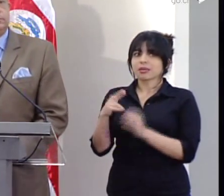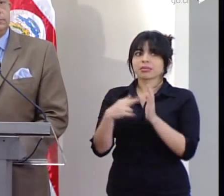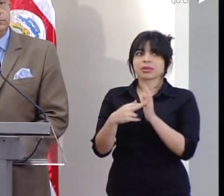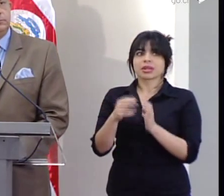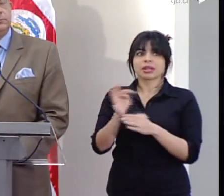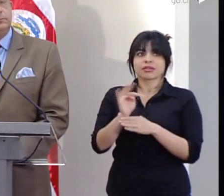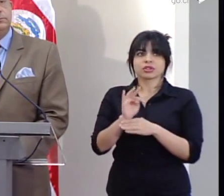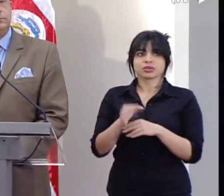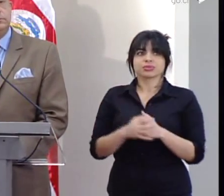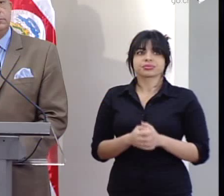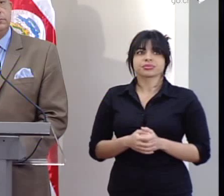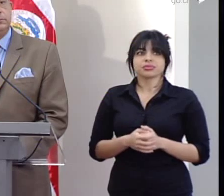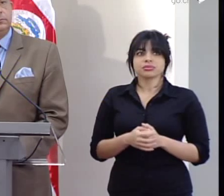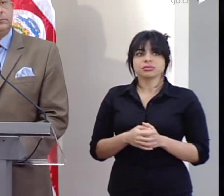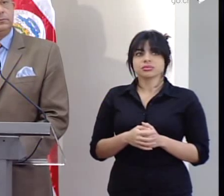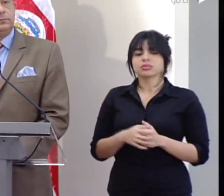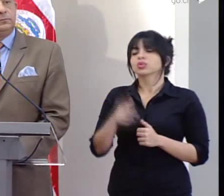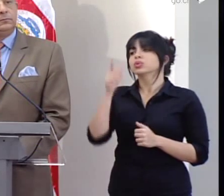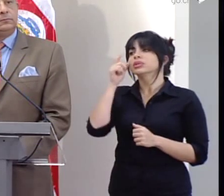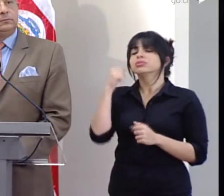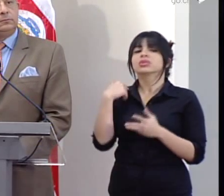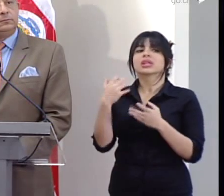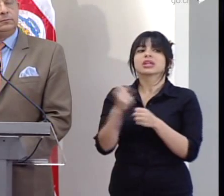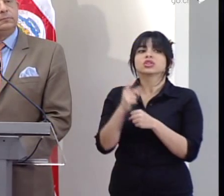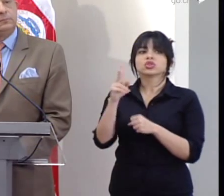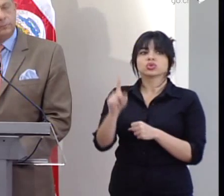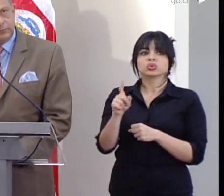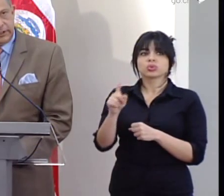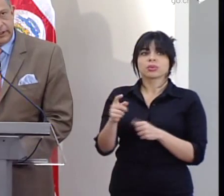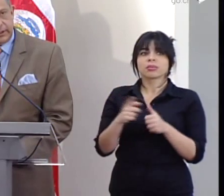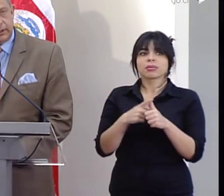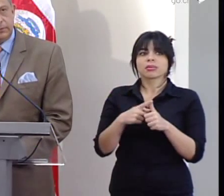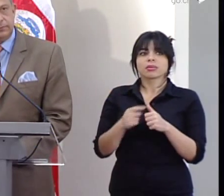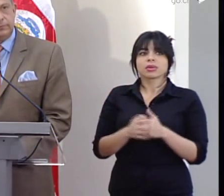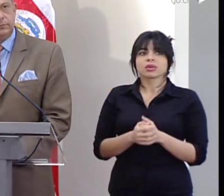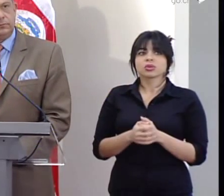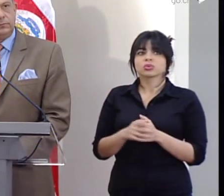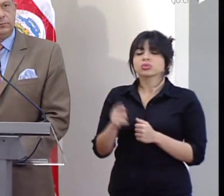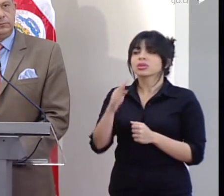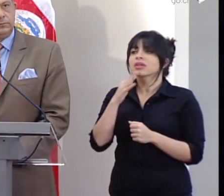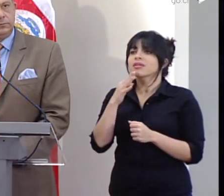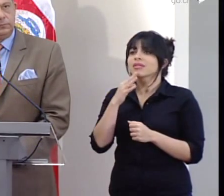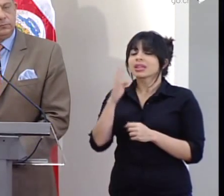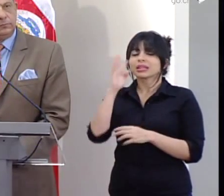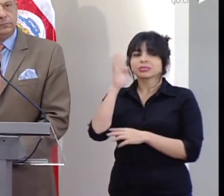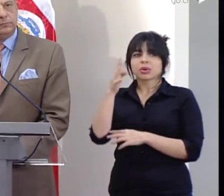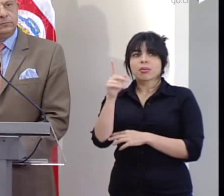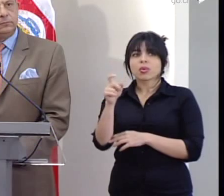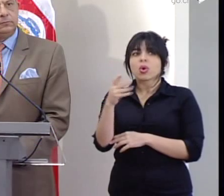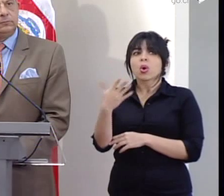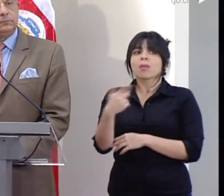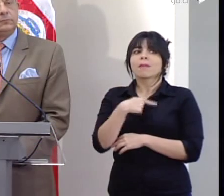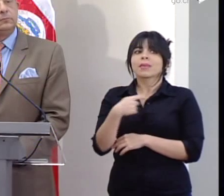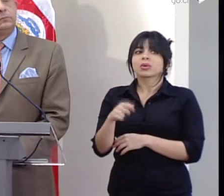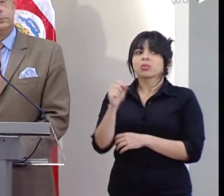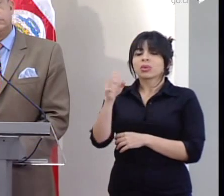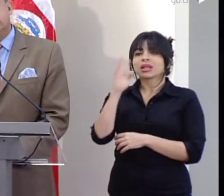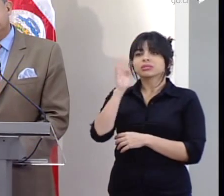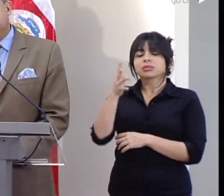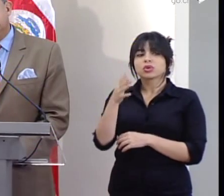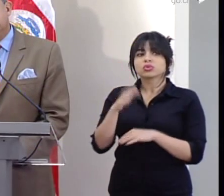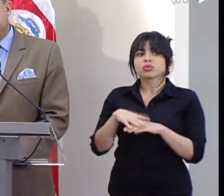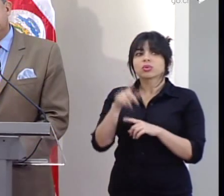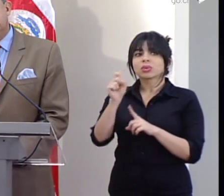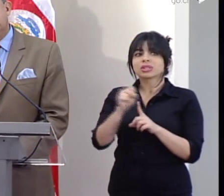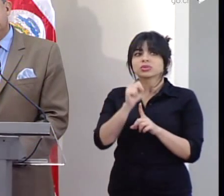la televisión. Gracias, don Luis Guillermo. Yo quiero hacerle 2 consultas. La primera es que sí, usted habla de especular. Me pregunto cómo el presidente puede especular